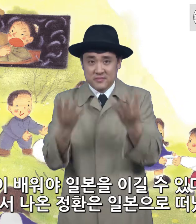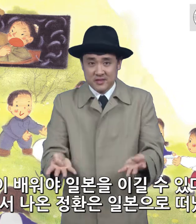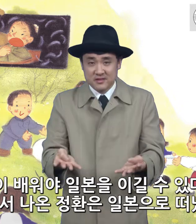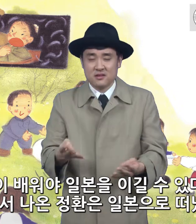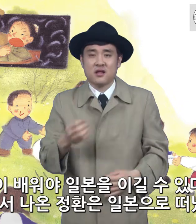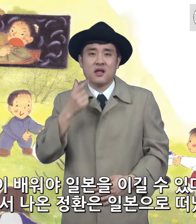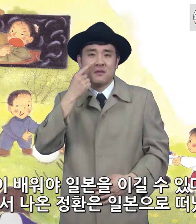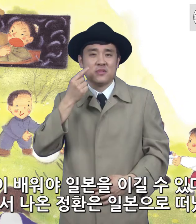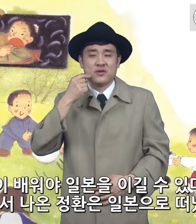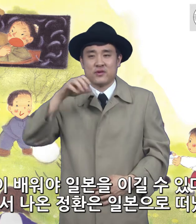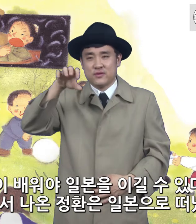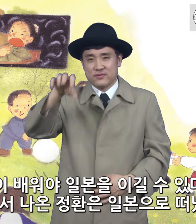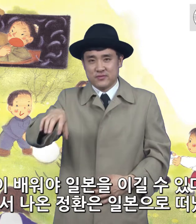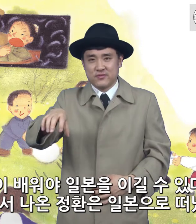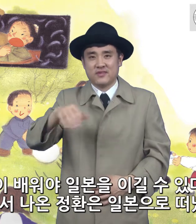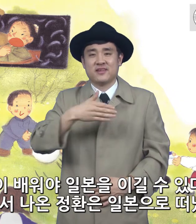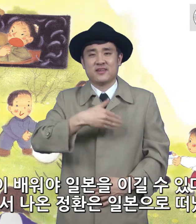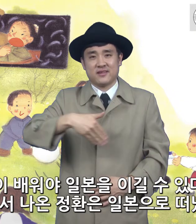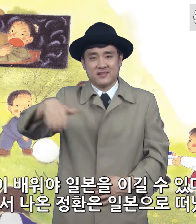정아는 일본으로 떠났습니다.